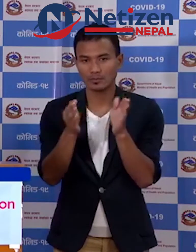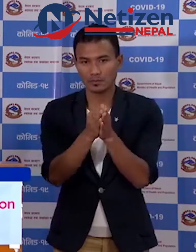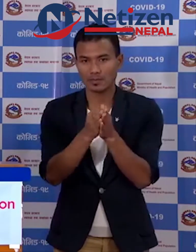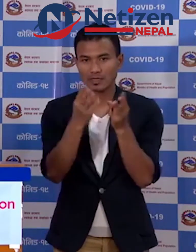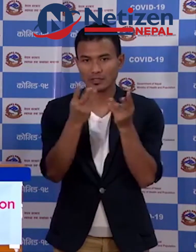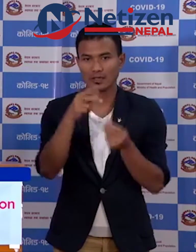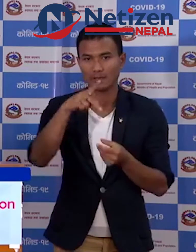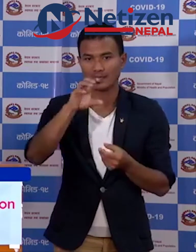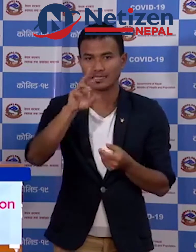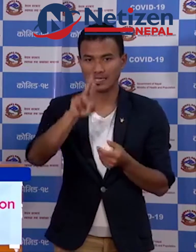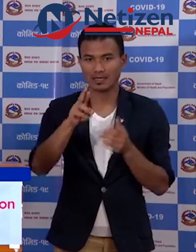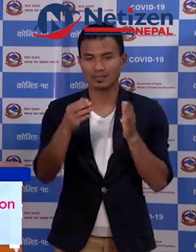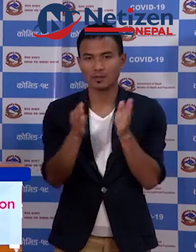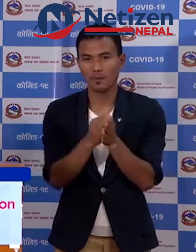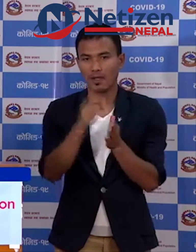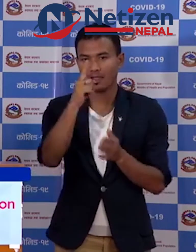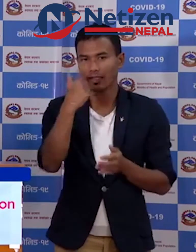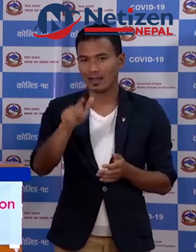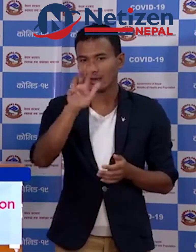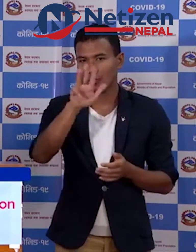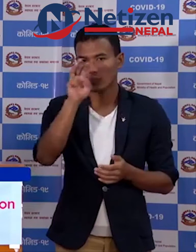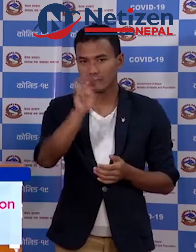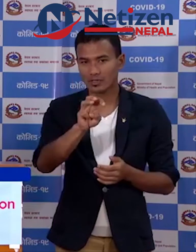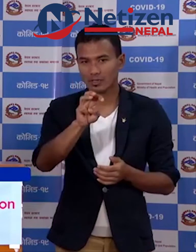संख्या PCR को जम्मा